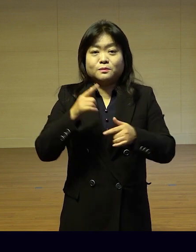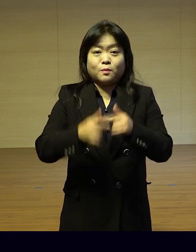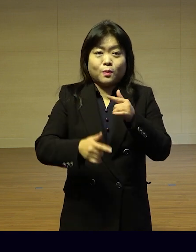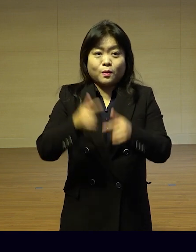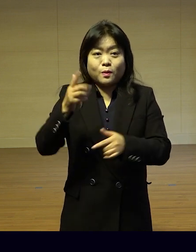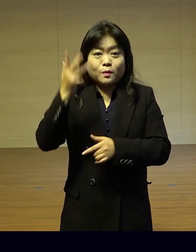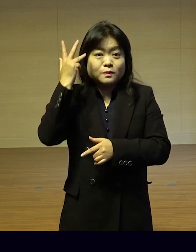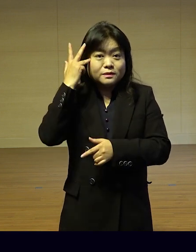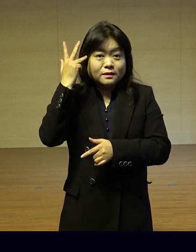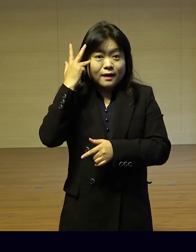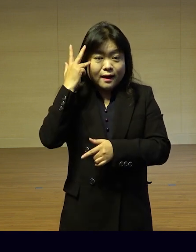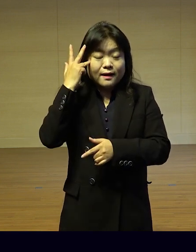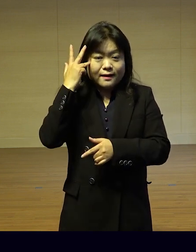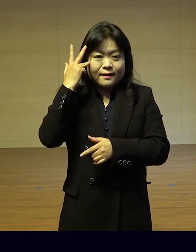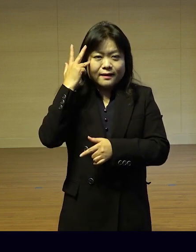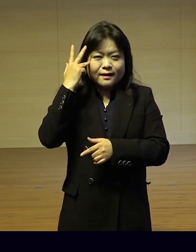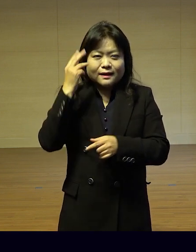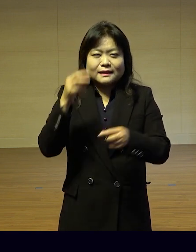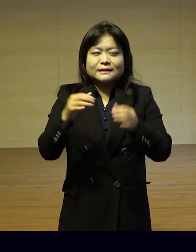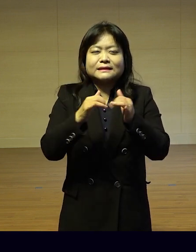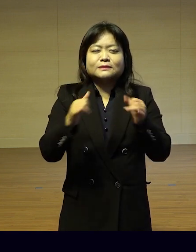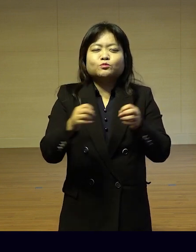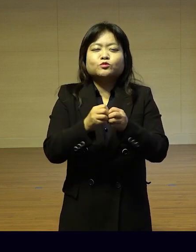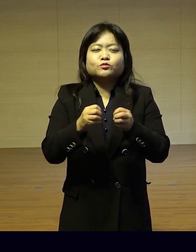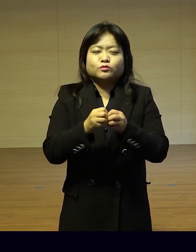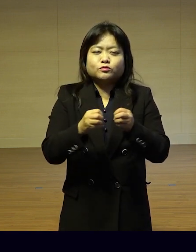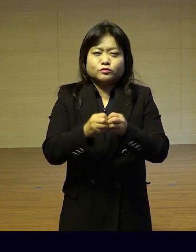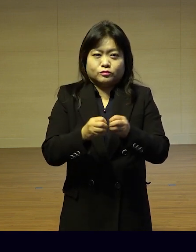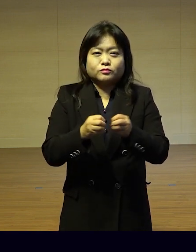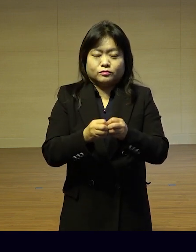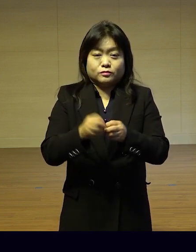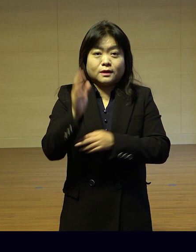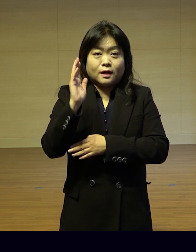모교 철학 인문 포럼에